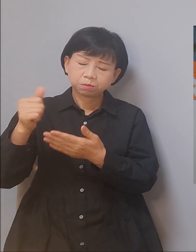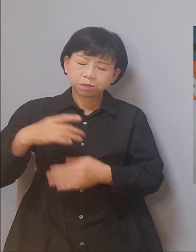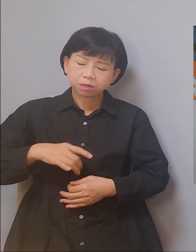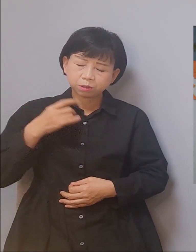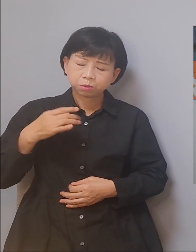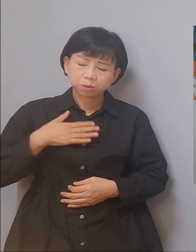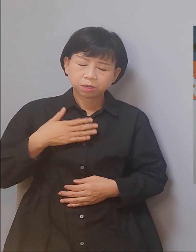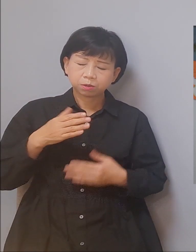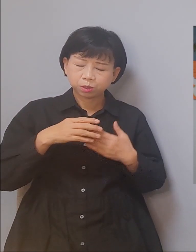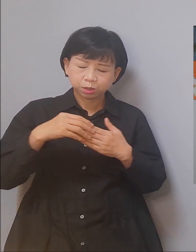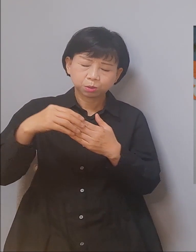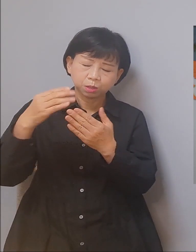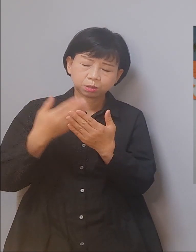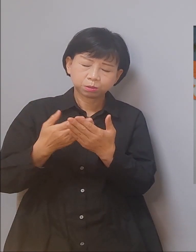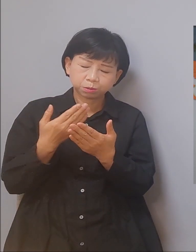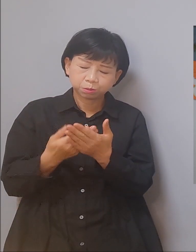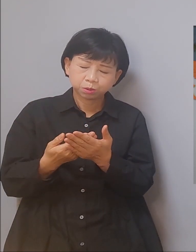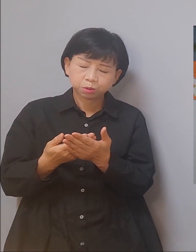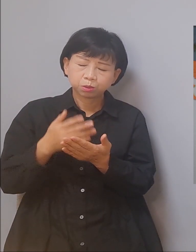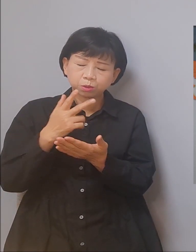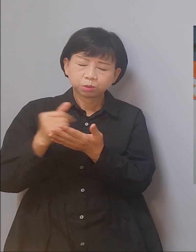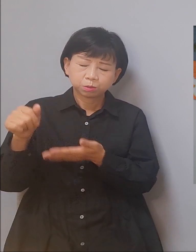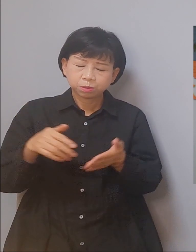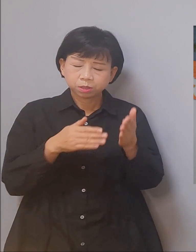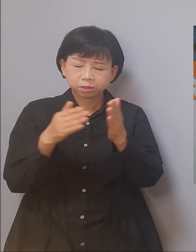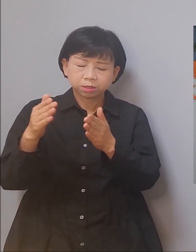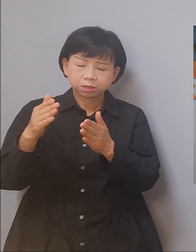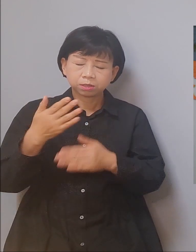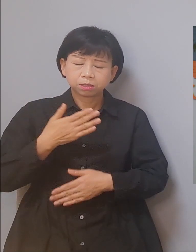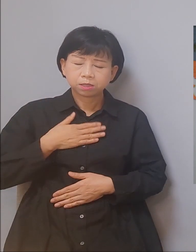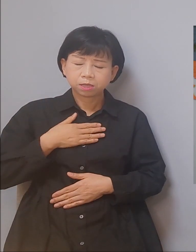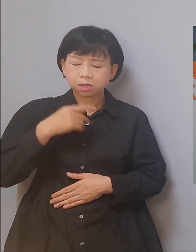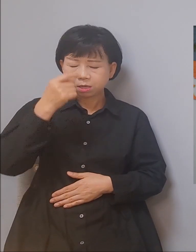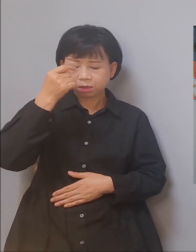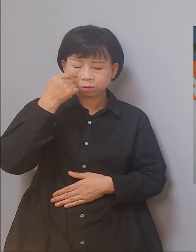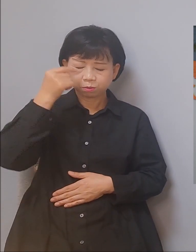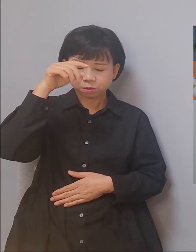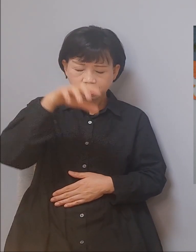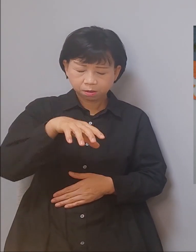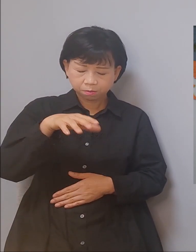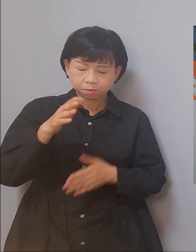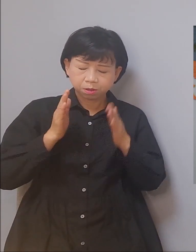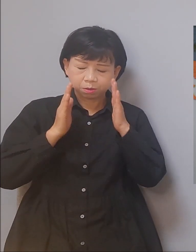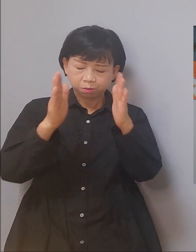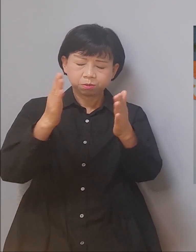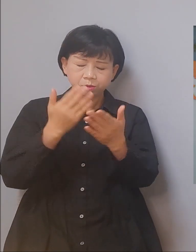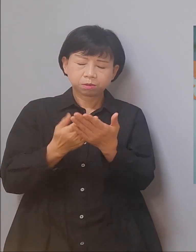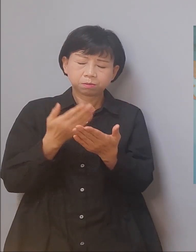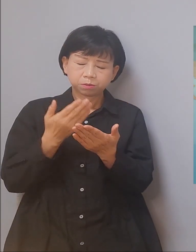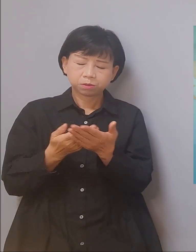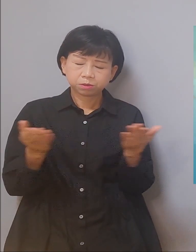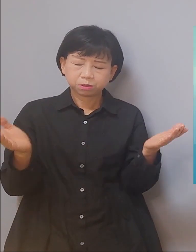나를 인도하시고 주의 길을 내 목전에 곧게 하소서. 아멘.